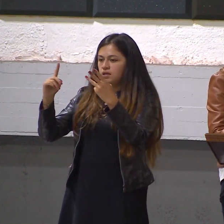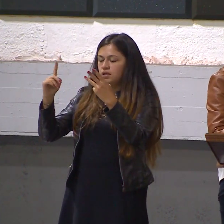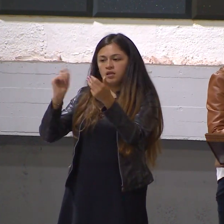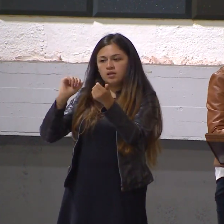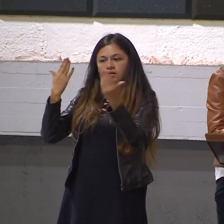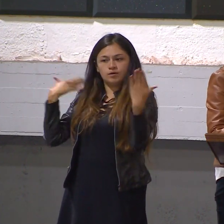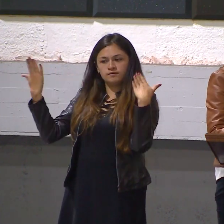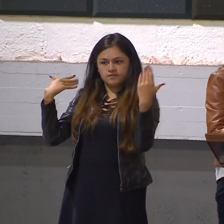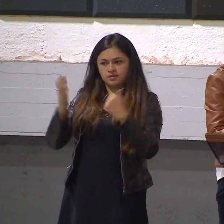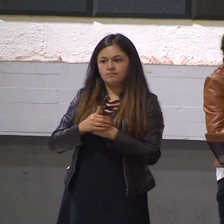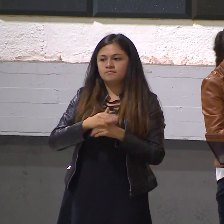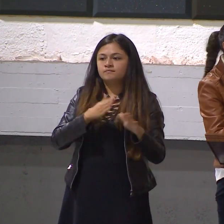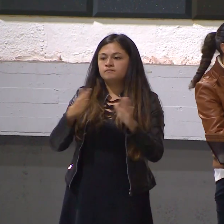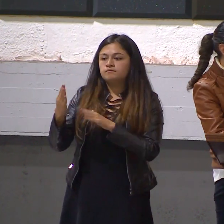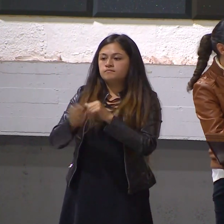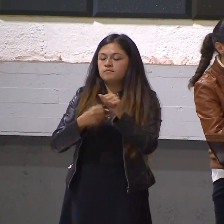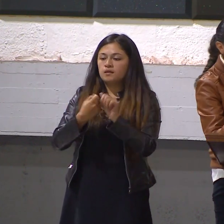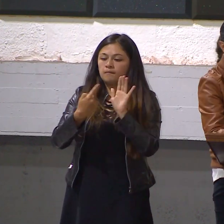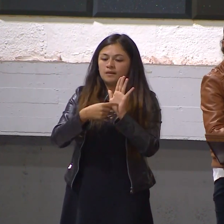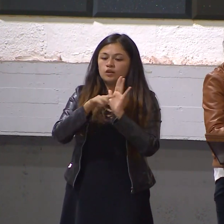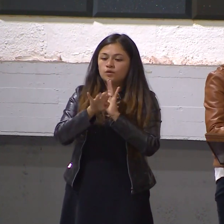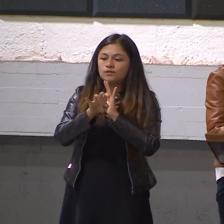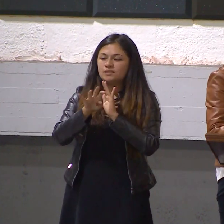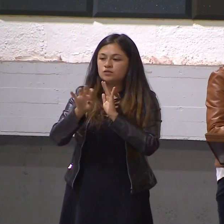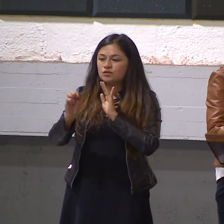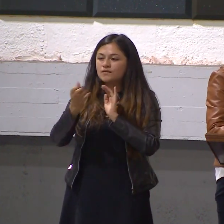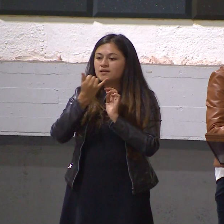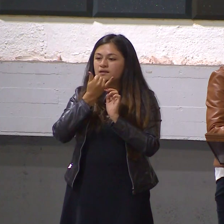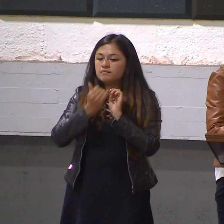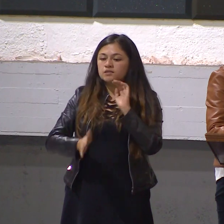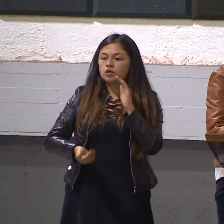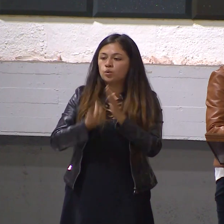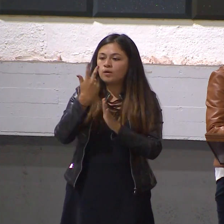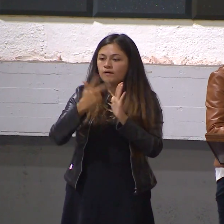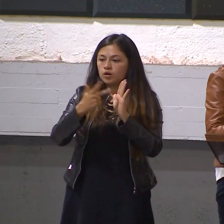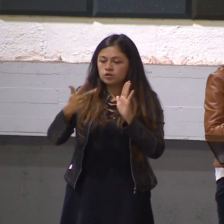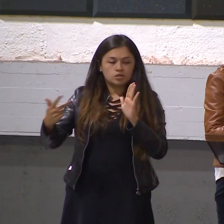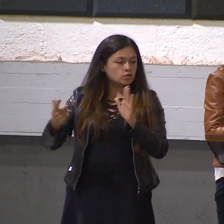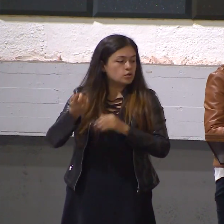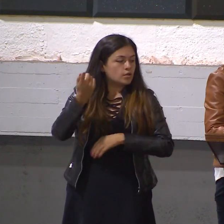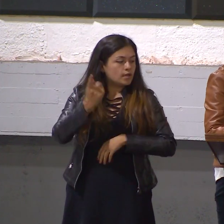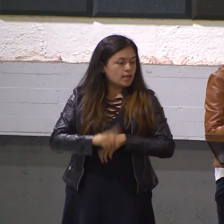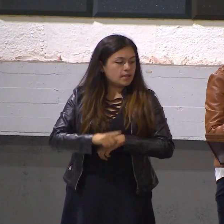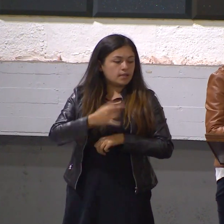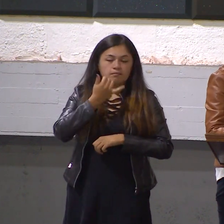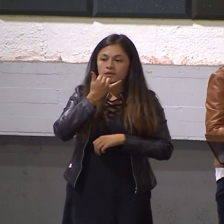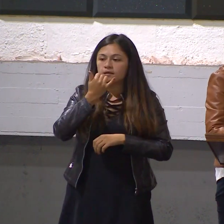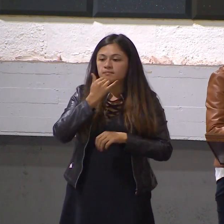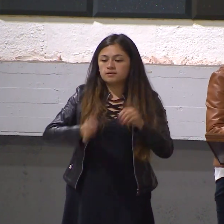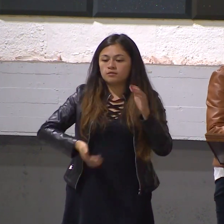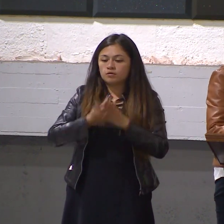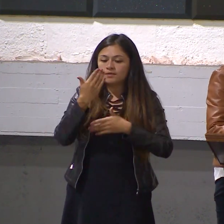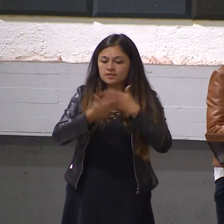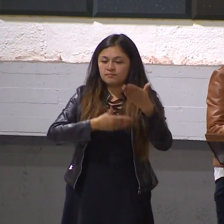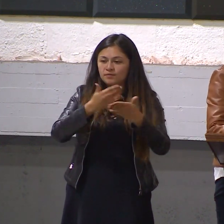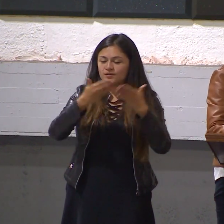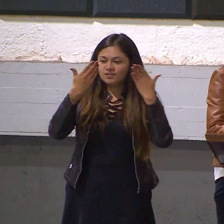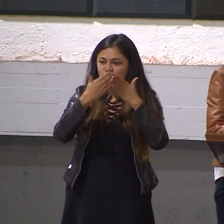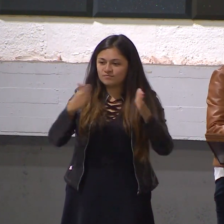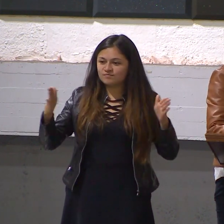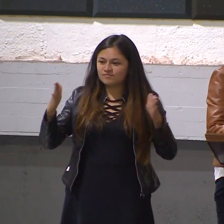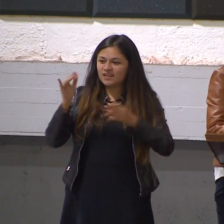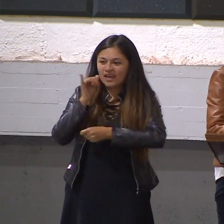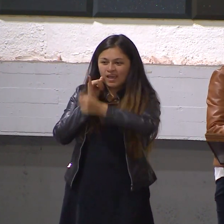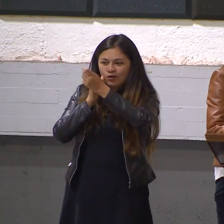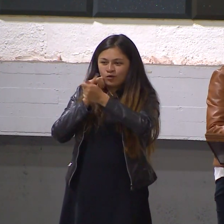1990 como lo comentó el profesor ibarra nueva constitución y además de eso proceso de apertura económica